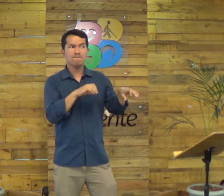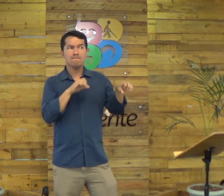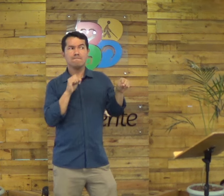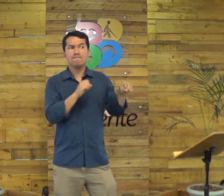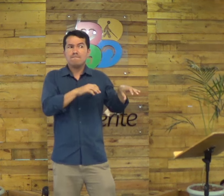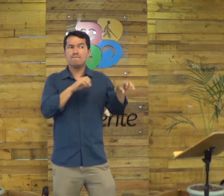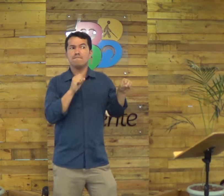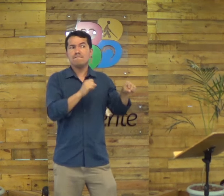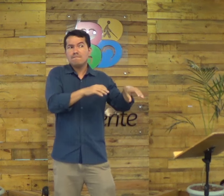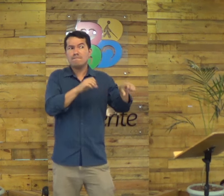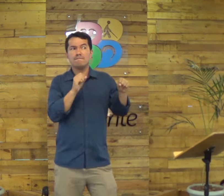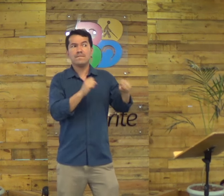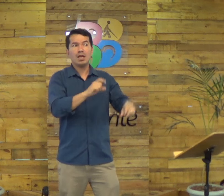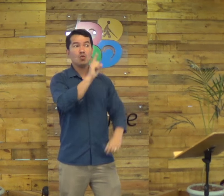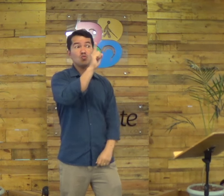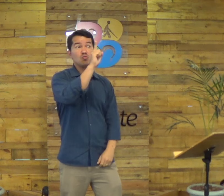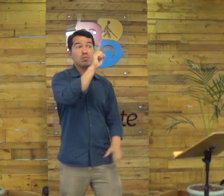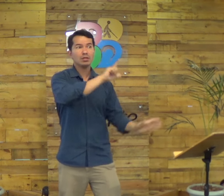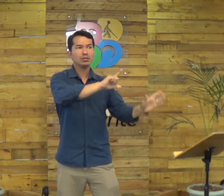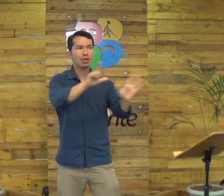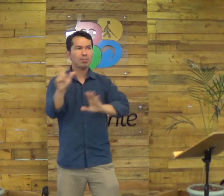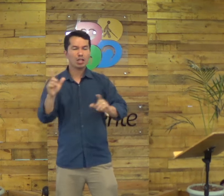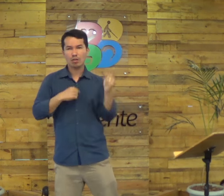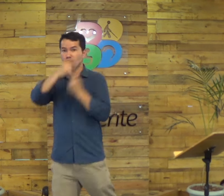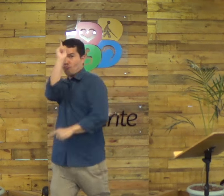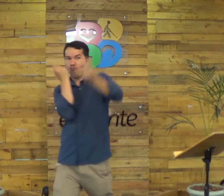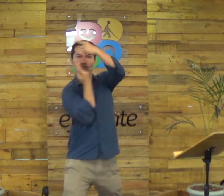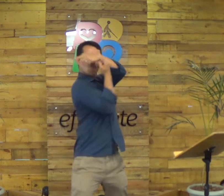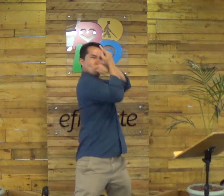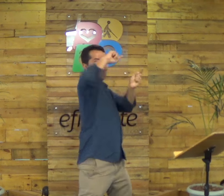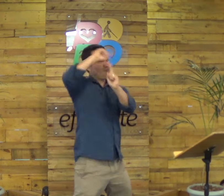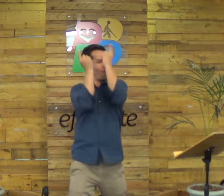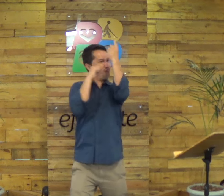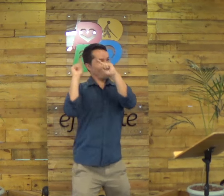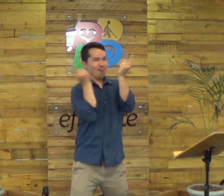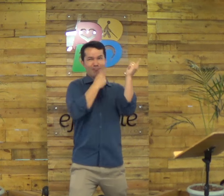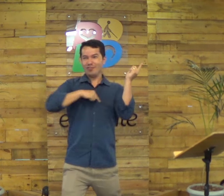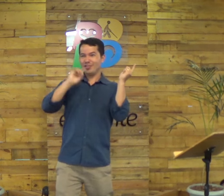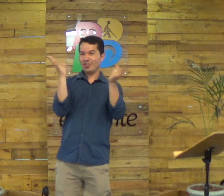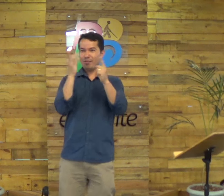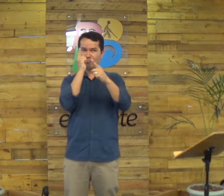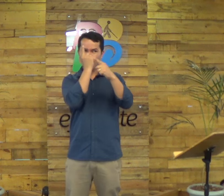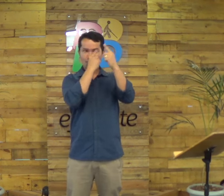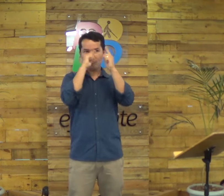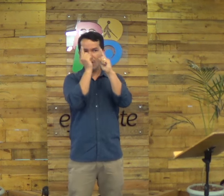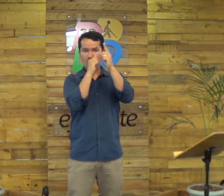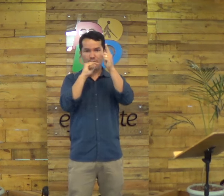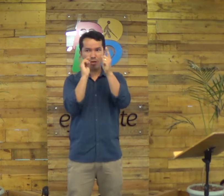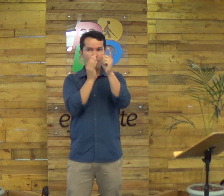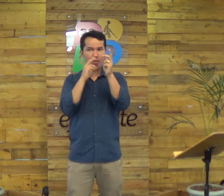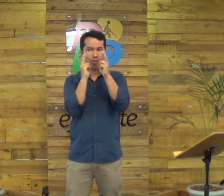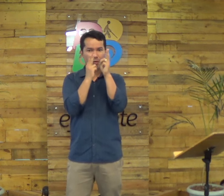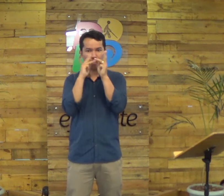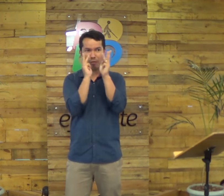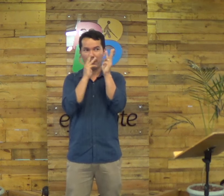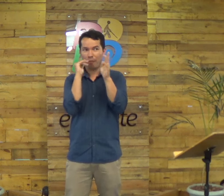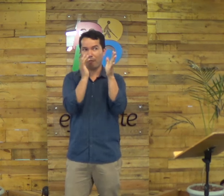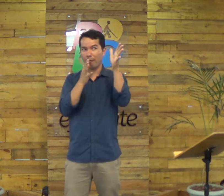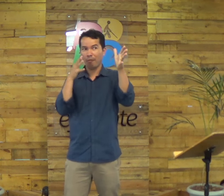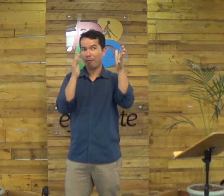e eu comecei a ensinar, ensinar, ensinar, uma semana depois, eu sabia alguns sinais, e ela fazia as coisas pretas, tá